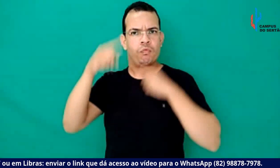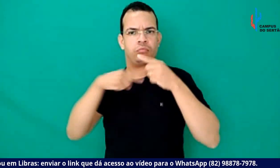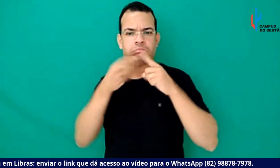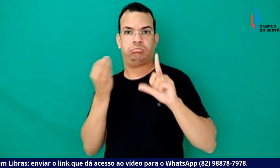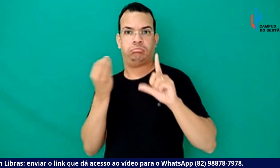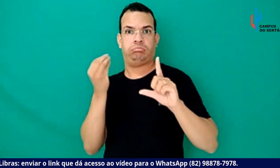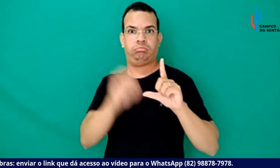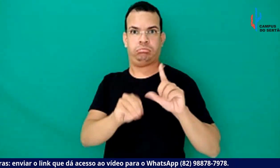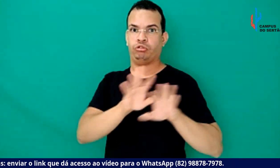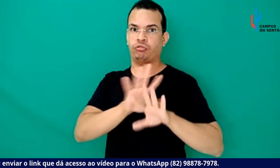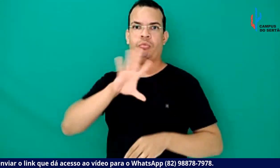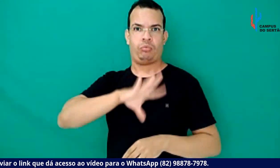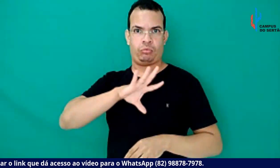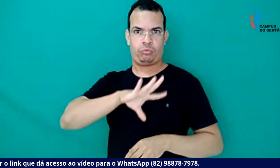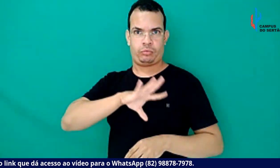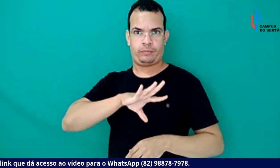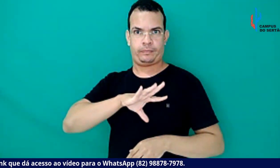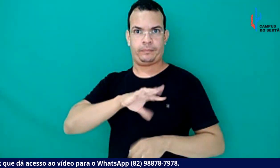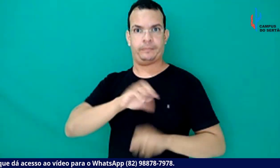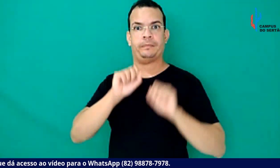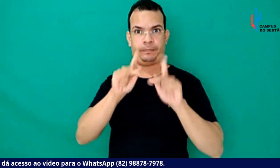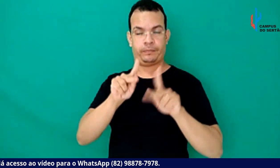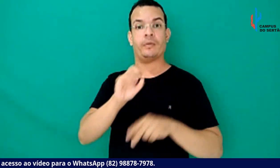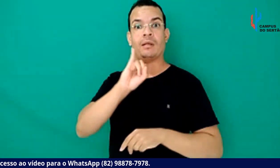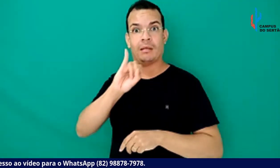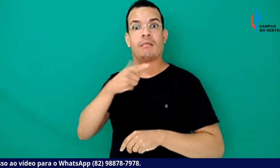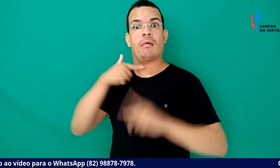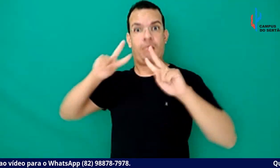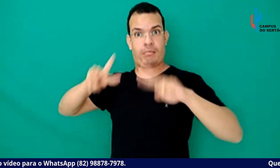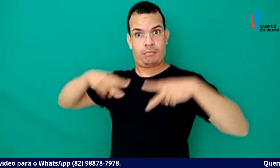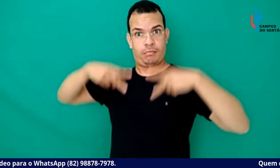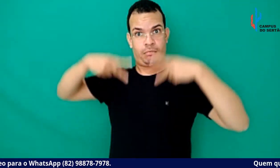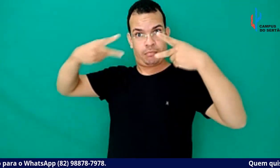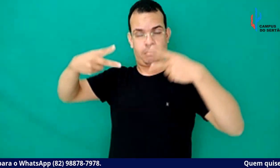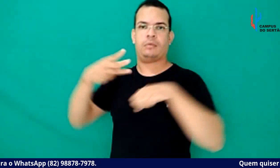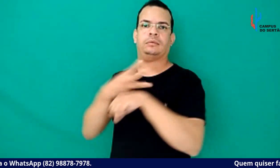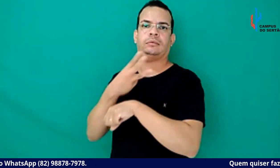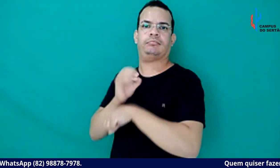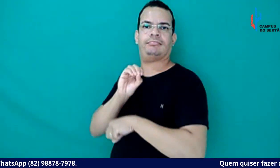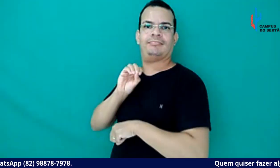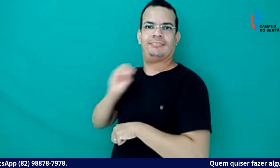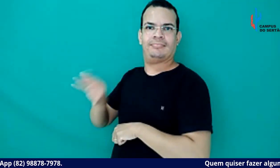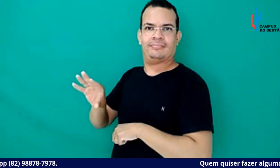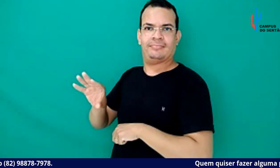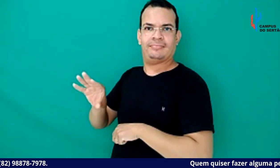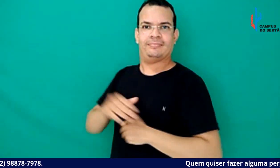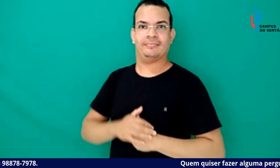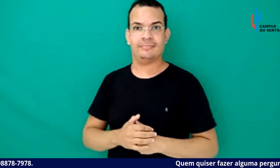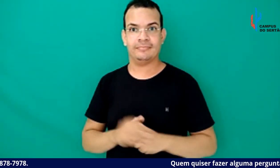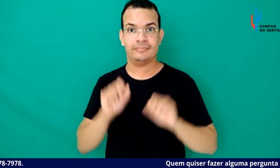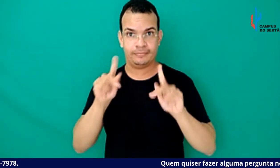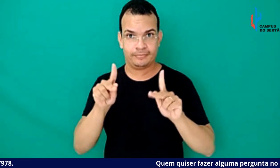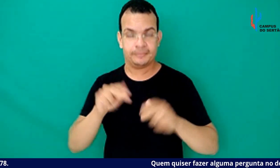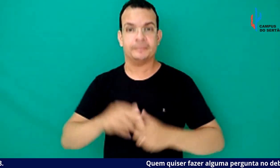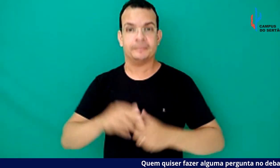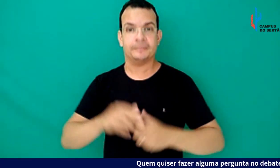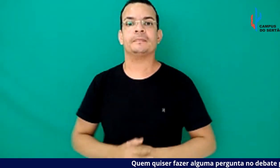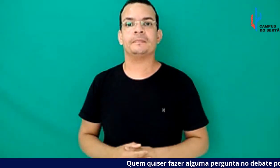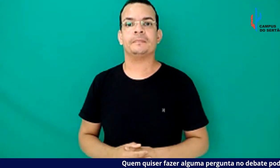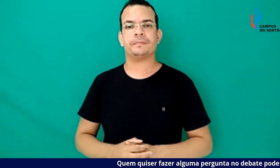as lives, algumas dúvidas poderão ser colocadas também em português. O mesmo link também será